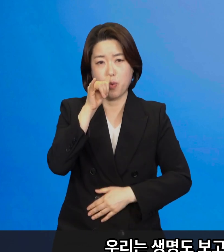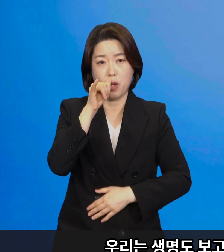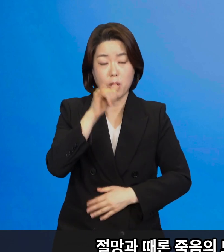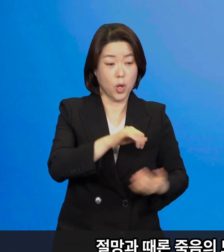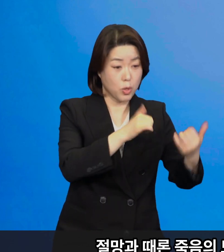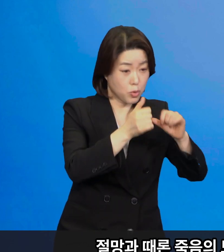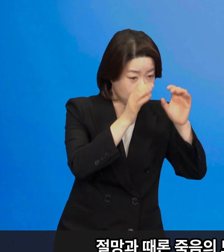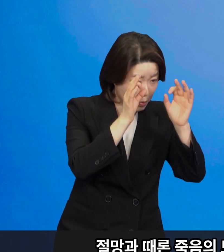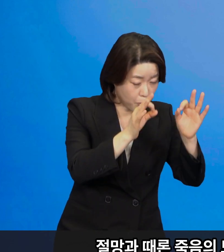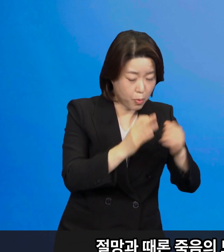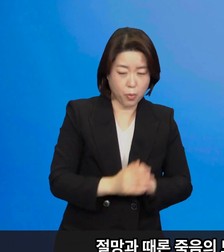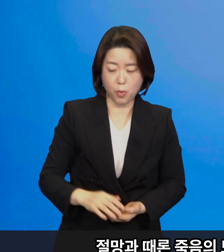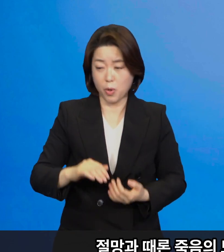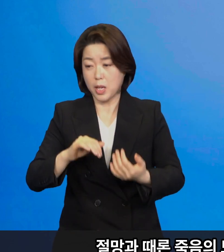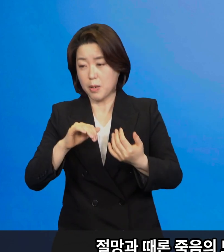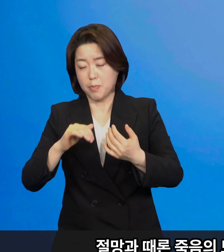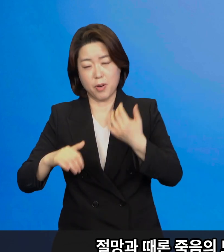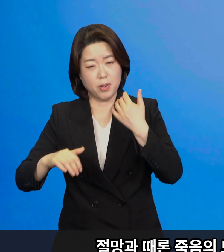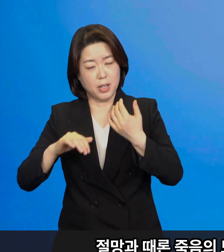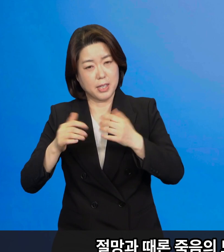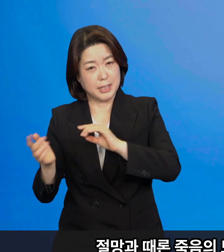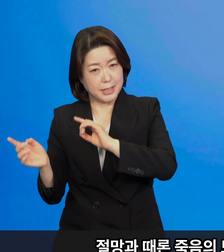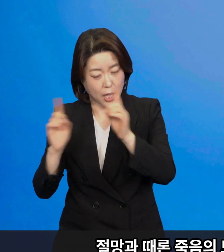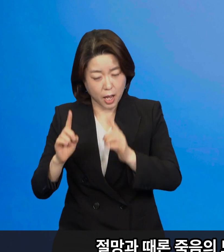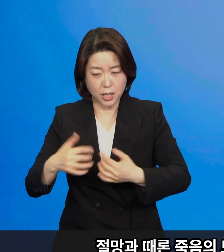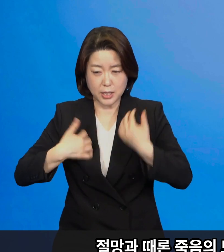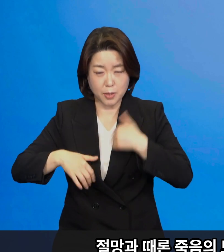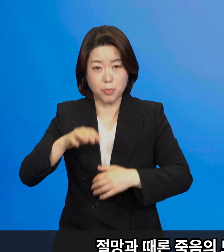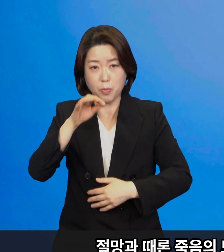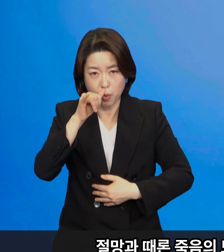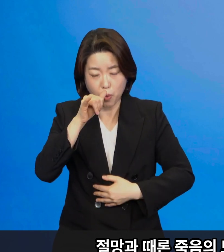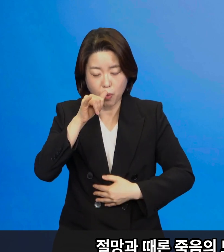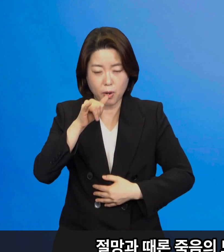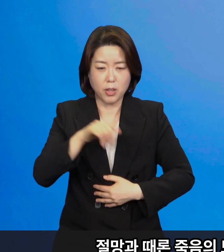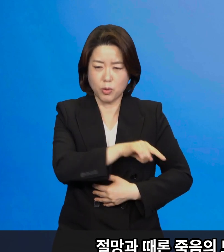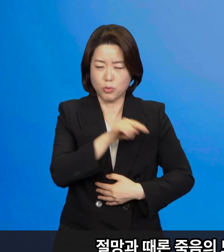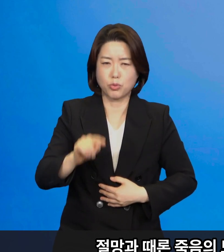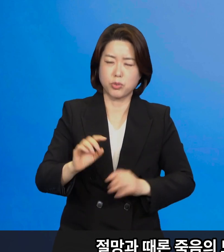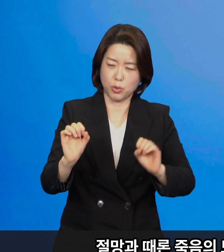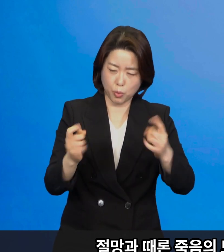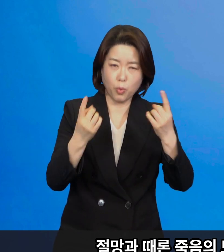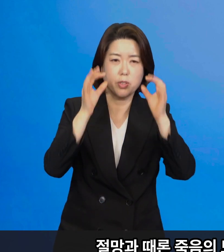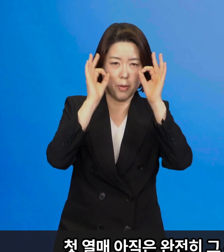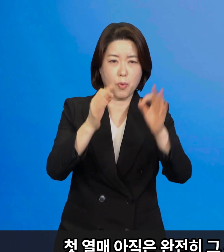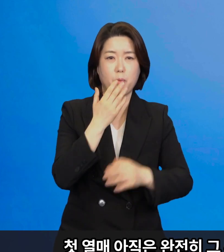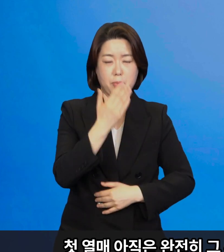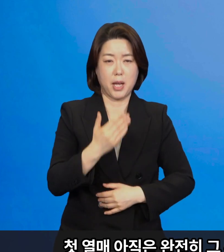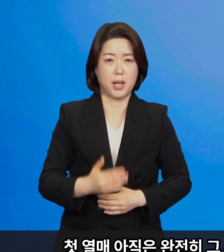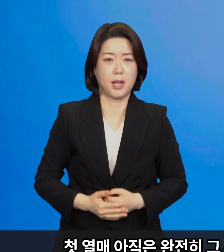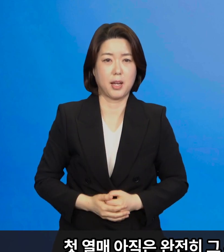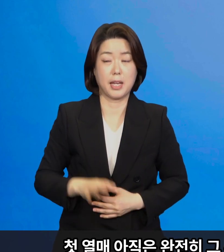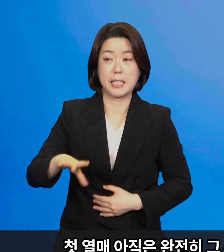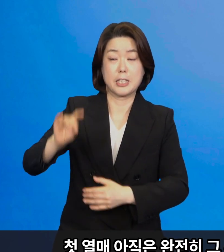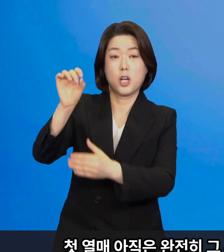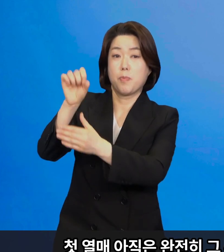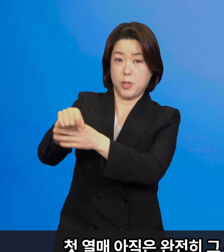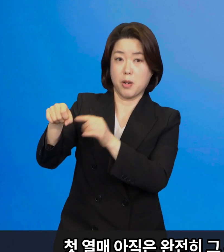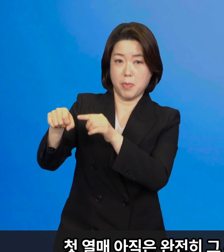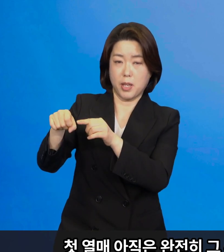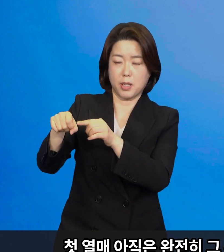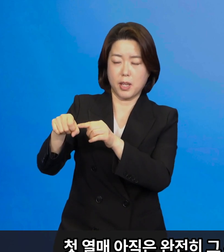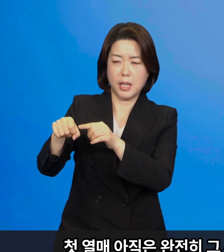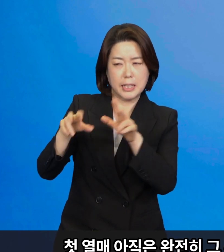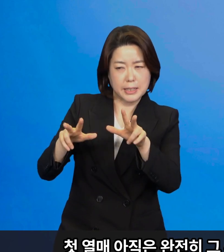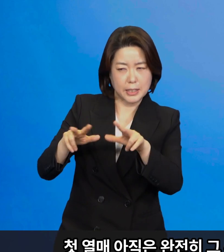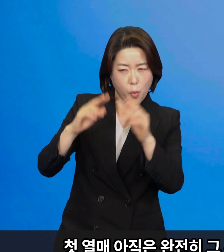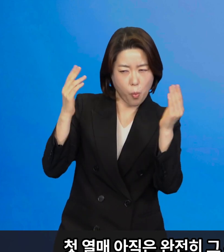동시에 절망과 때론 이 죽음의 모습도 볼 때가 있습니다. 첫 열매, 아직은 완전히 그